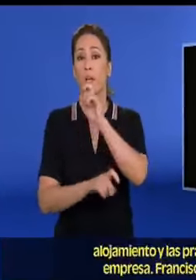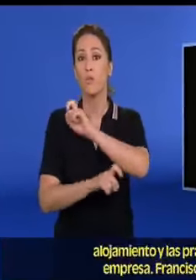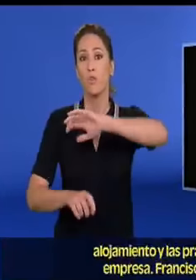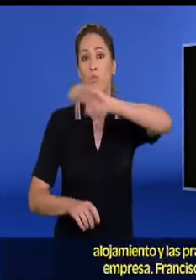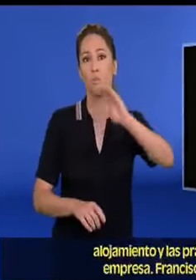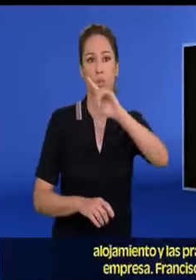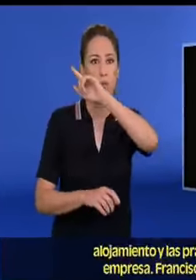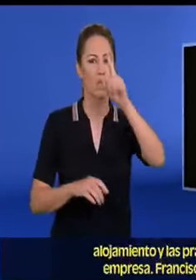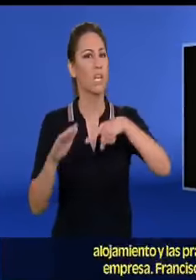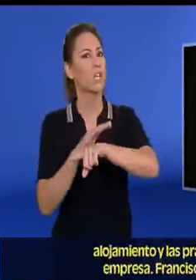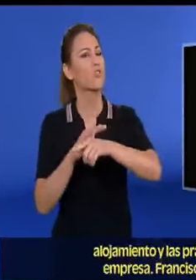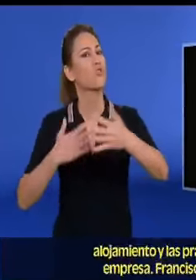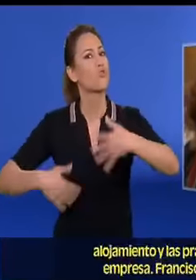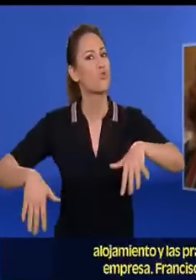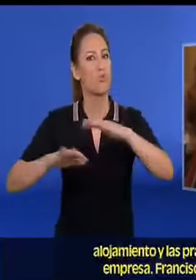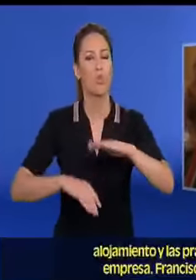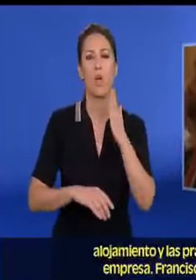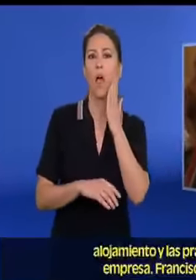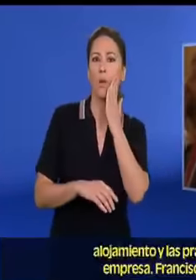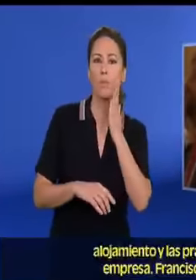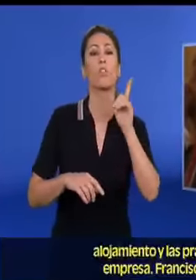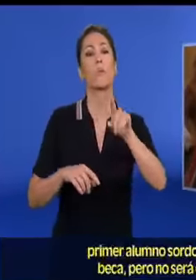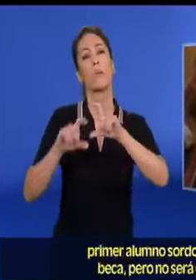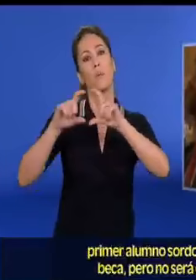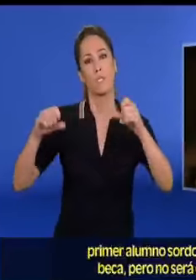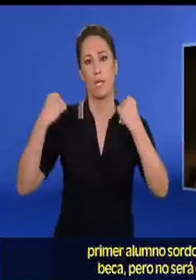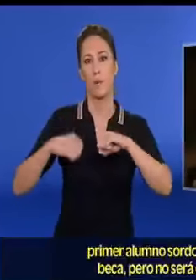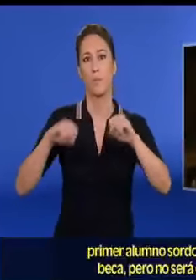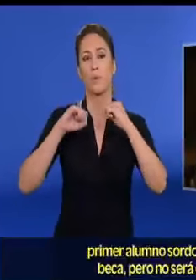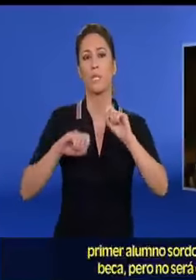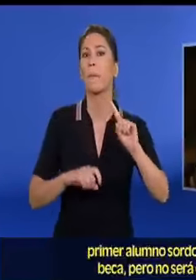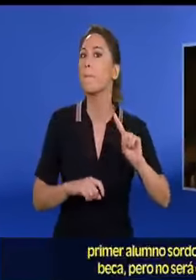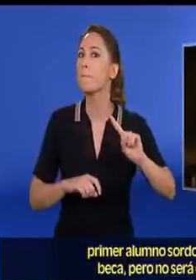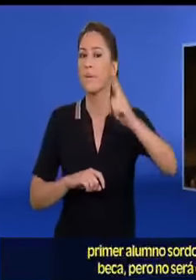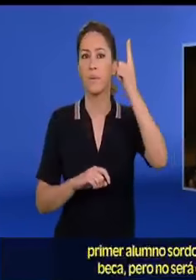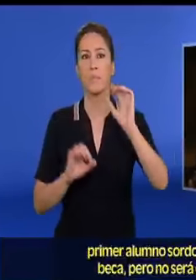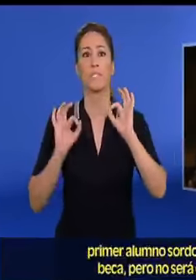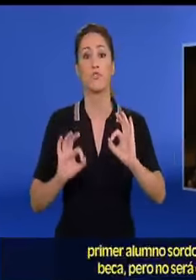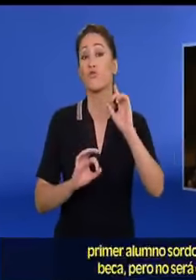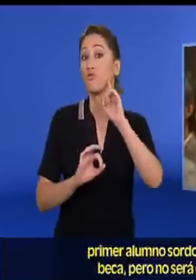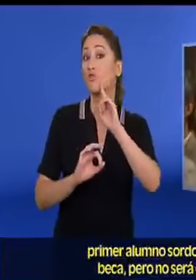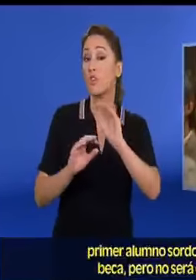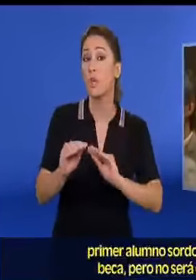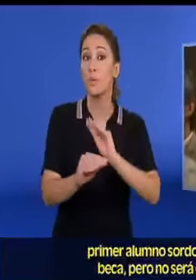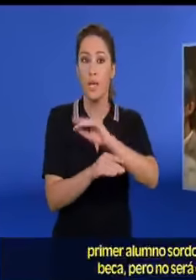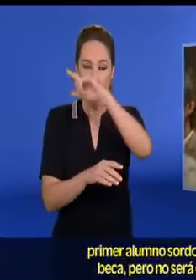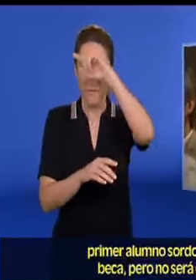alojamiento y las prácticas en una empresa. Francisco va a ser el primer alumno sordo en recibir esta beca, pero no será el último. Sus